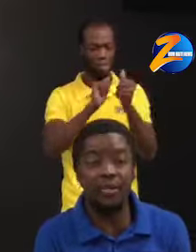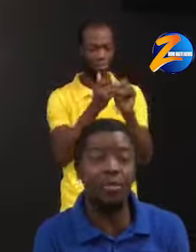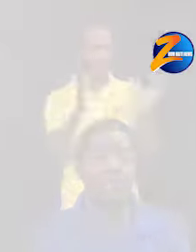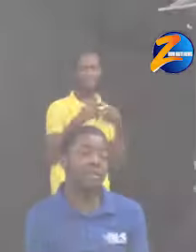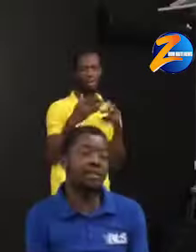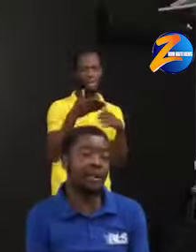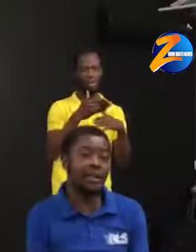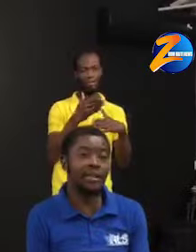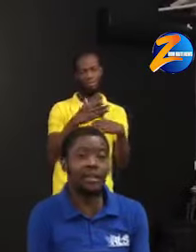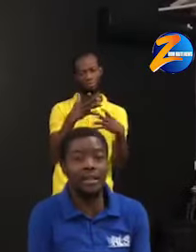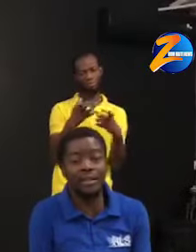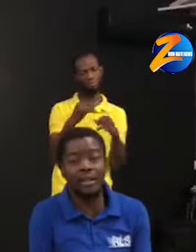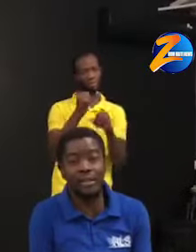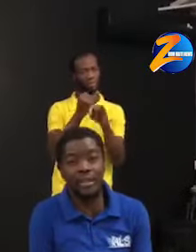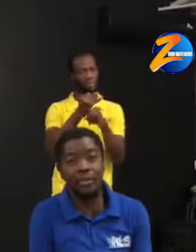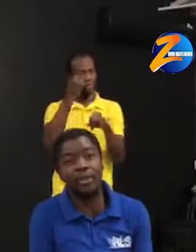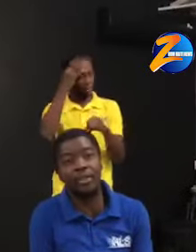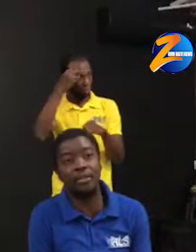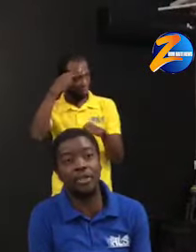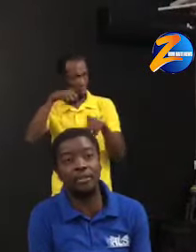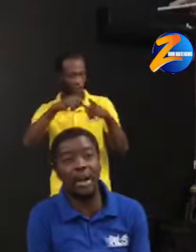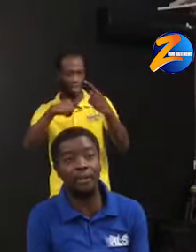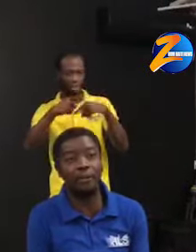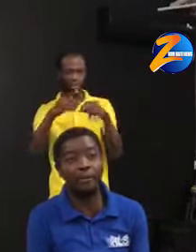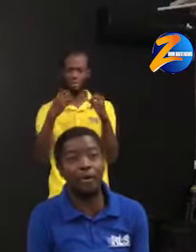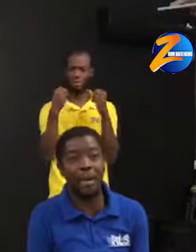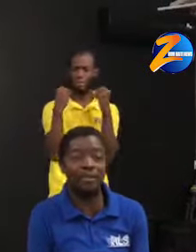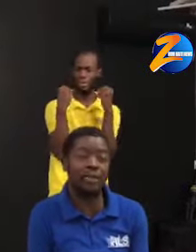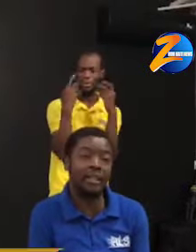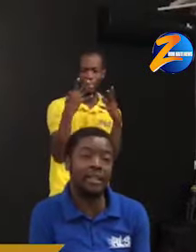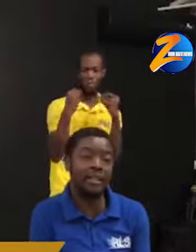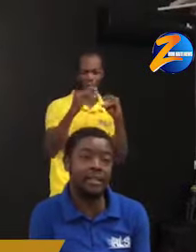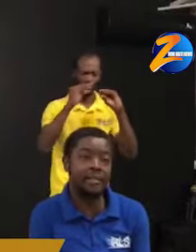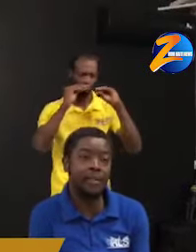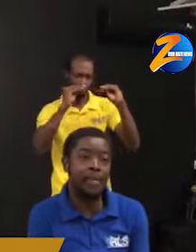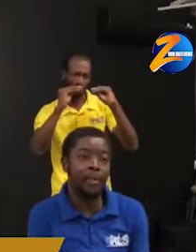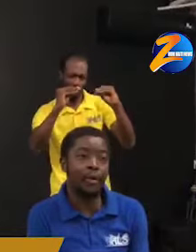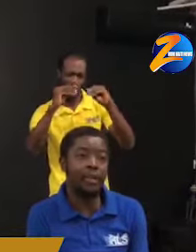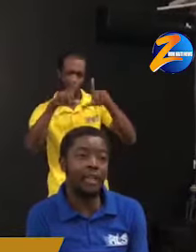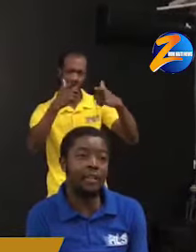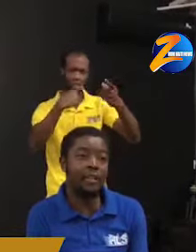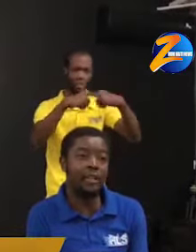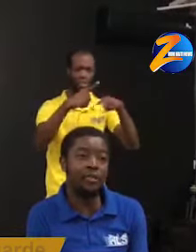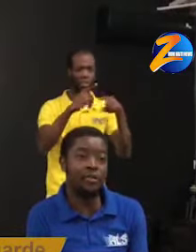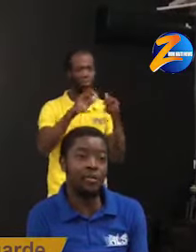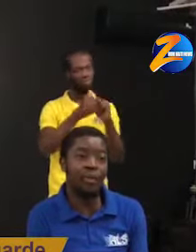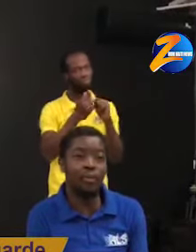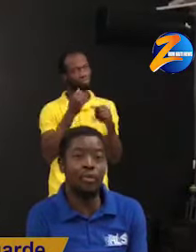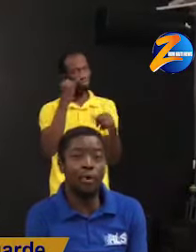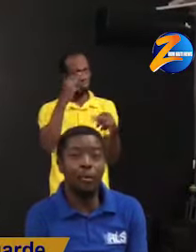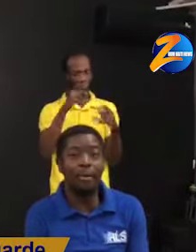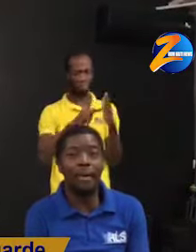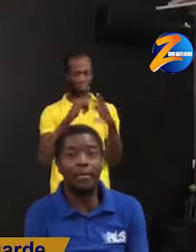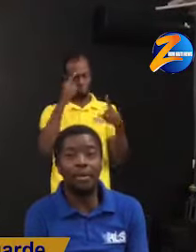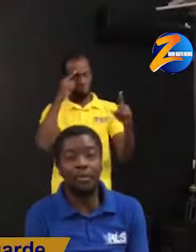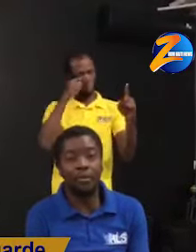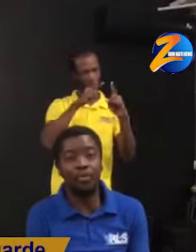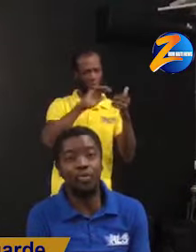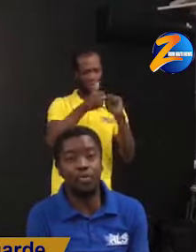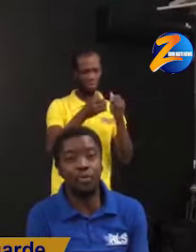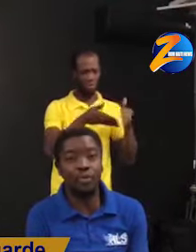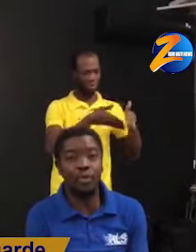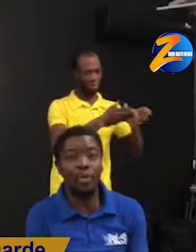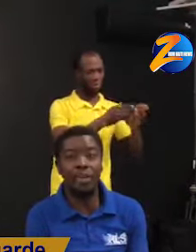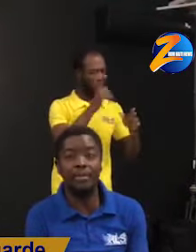publiques du pays. L'Institut haïtien en langue des signes, c'est un institut qui baille une formation en langue des signes. Dans l'idée justement pour permettre que